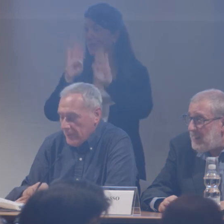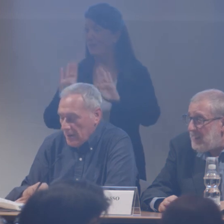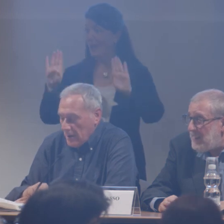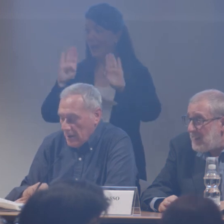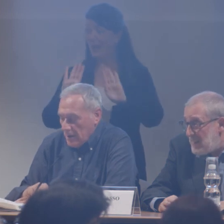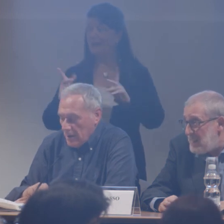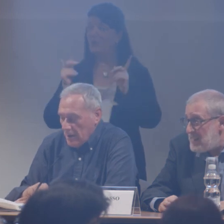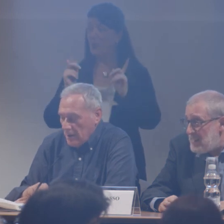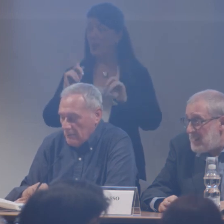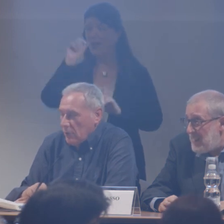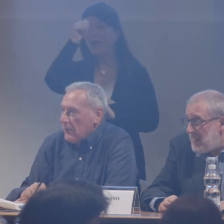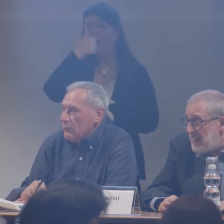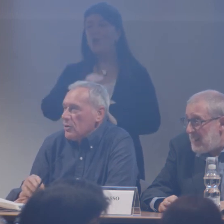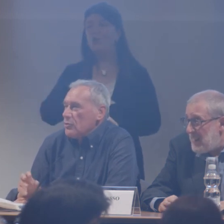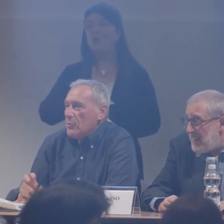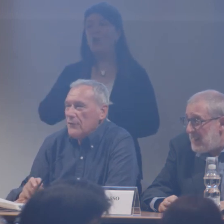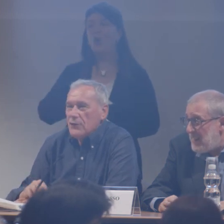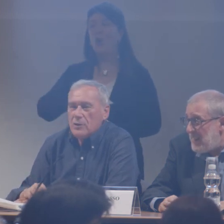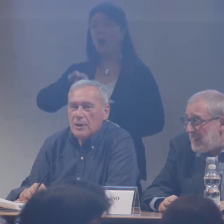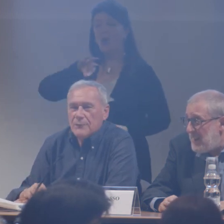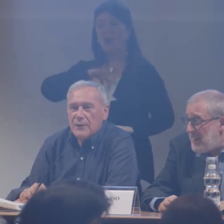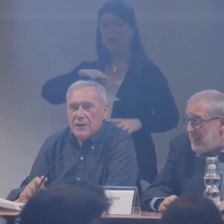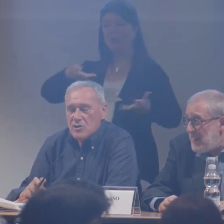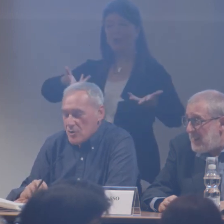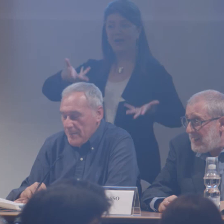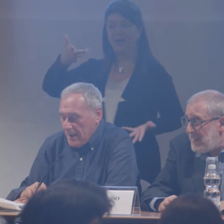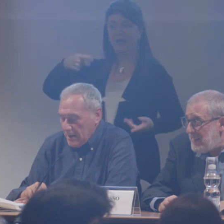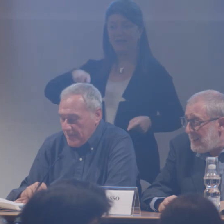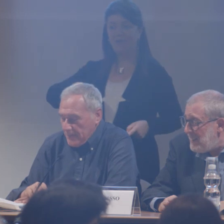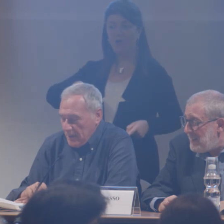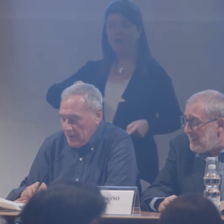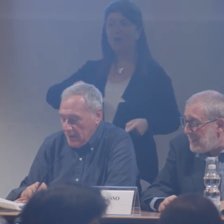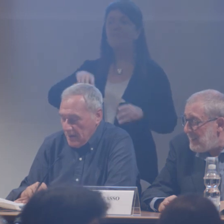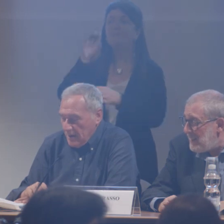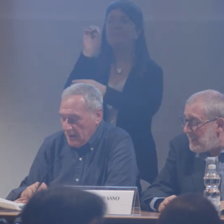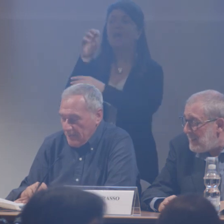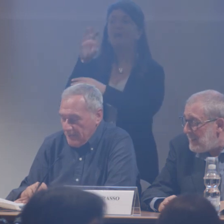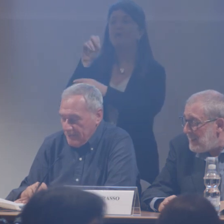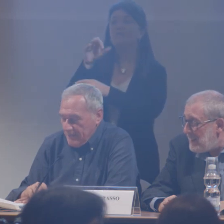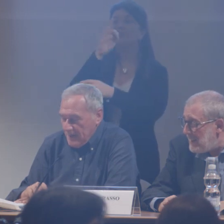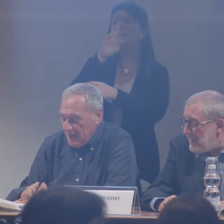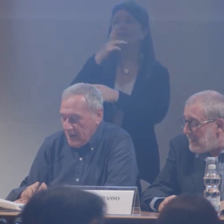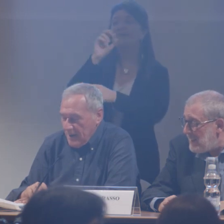dell'onorevole, dove un certo professore Frangipane